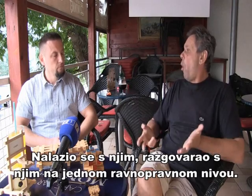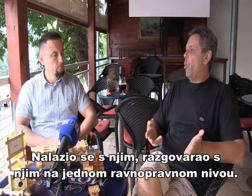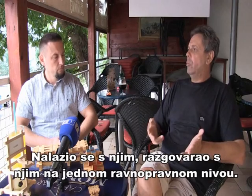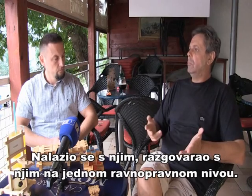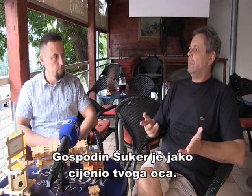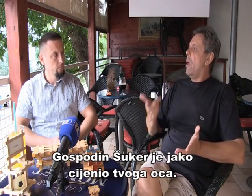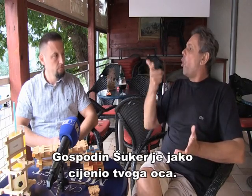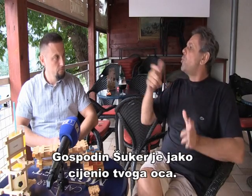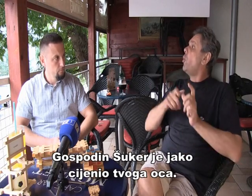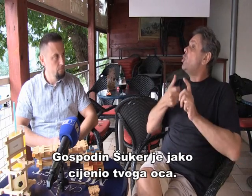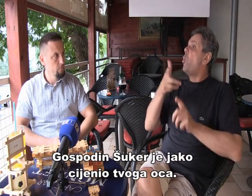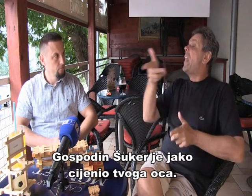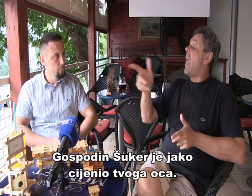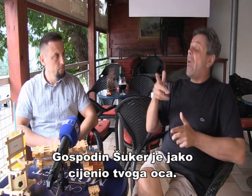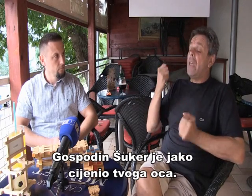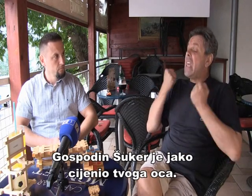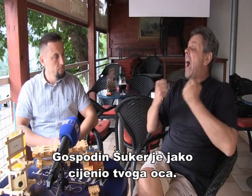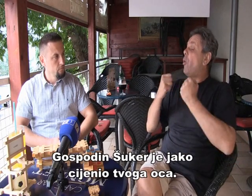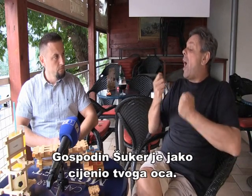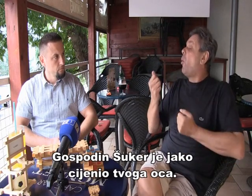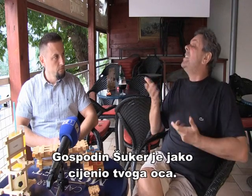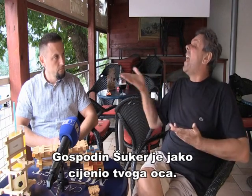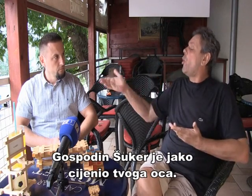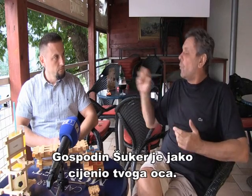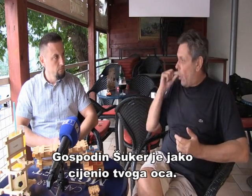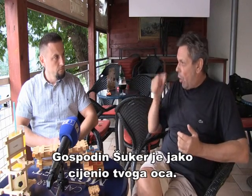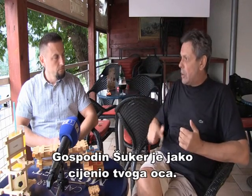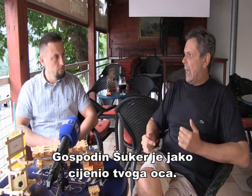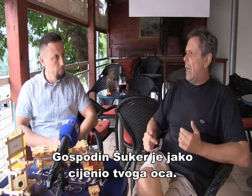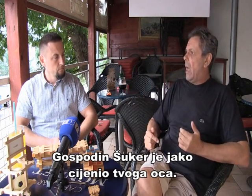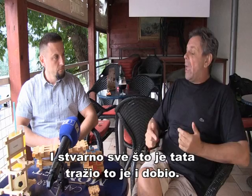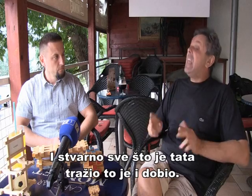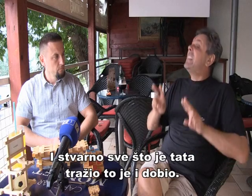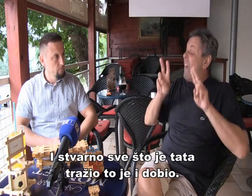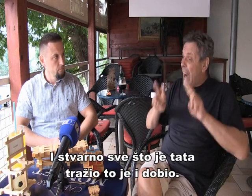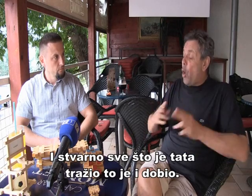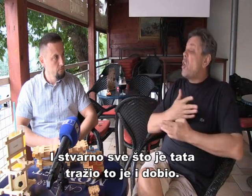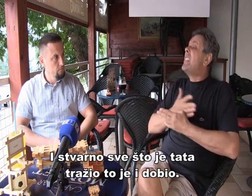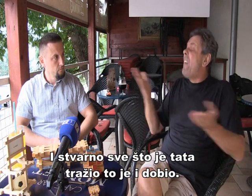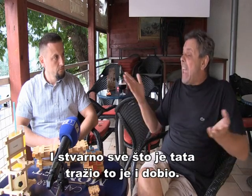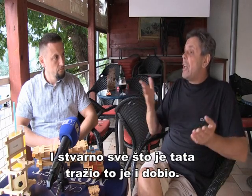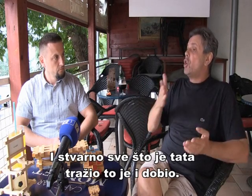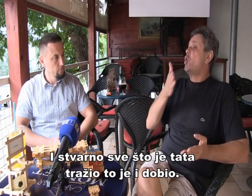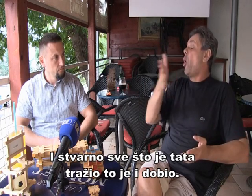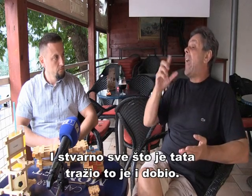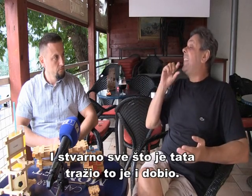nivou. Gospodin Šuker je jako, jako cijenio Krovalca. I stvarno sve što je